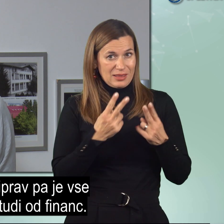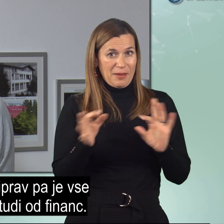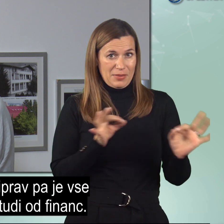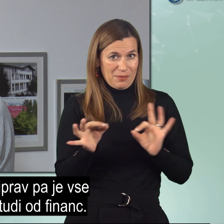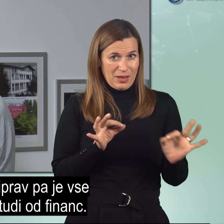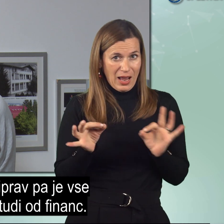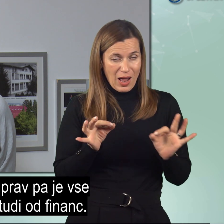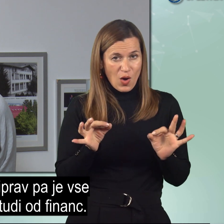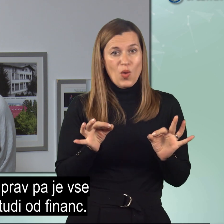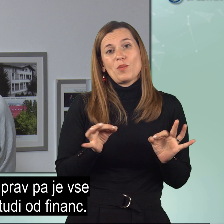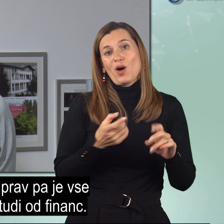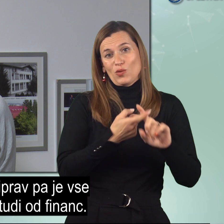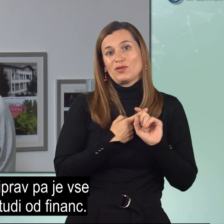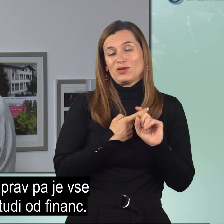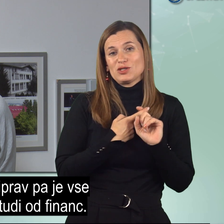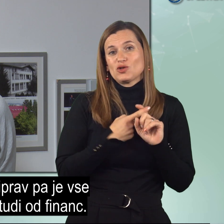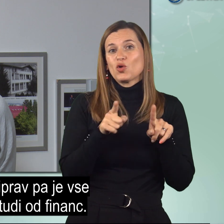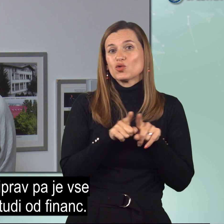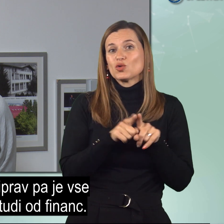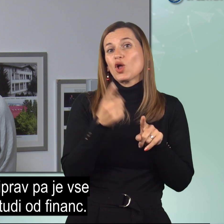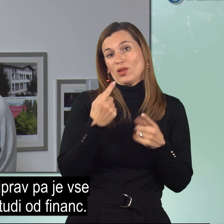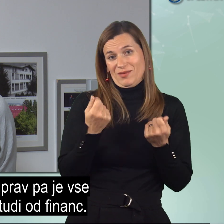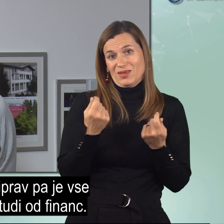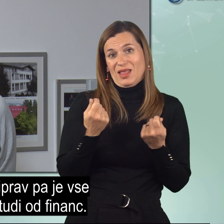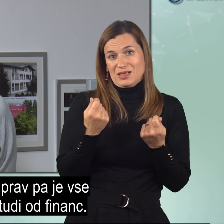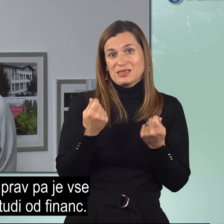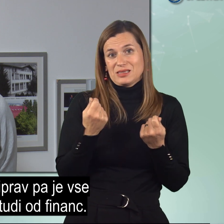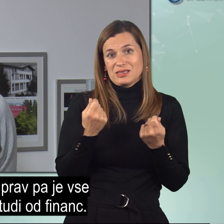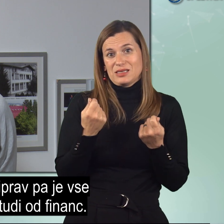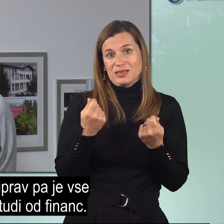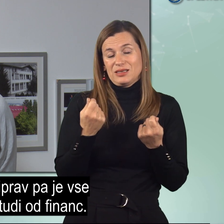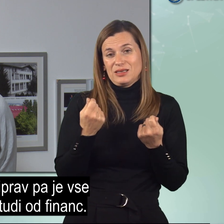Glede priprav je pa zadeva pač odvisna tudi od financ.